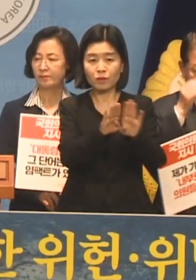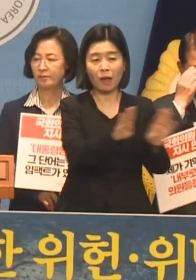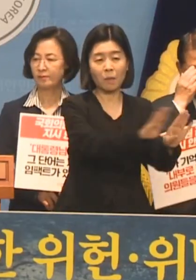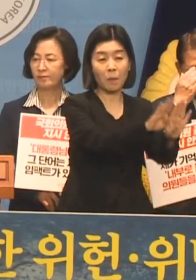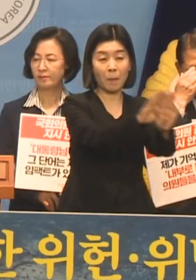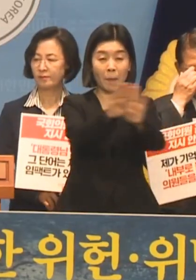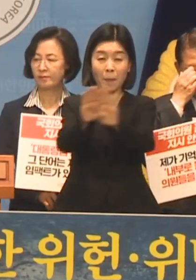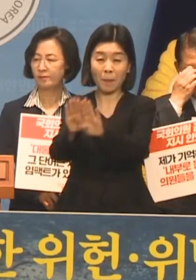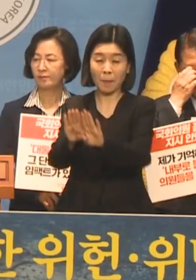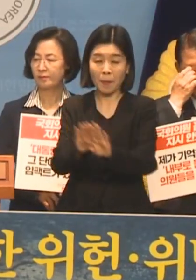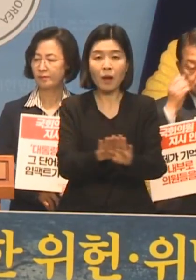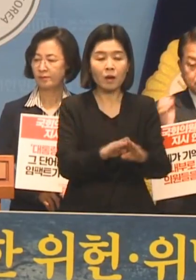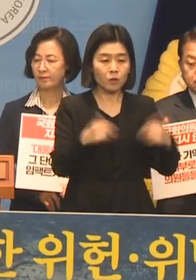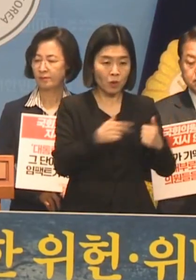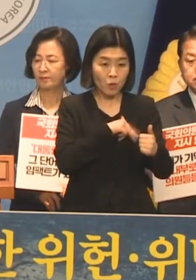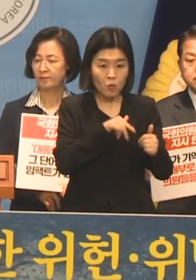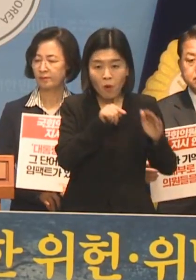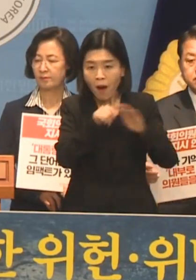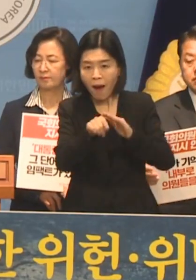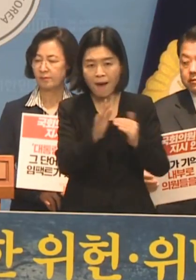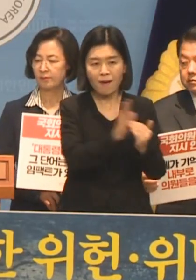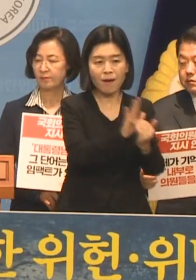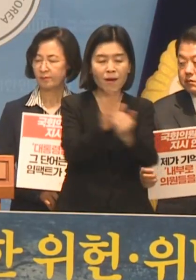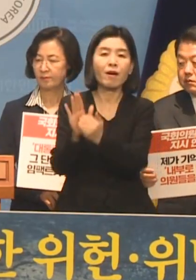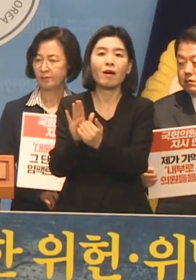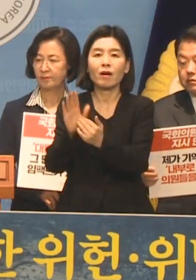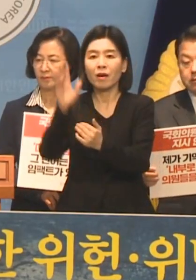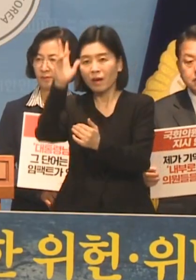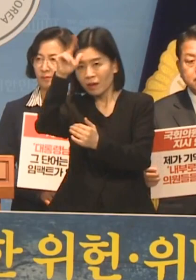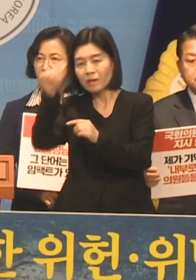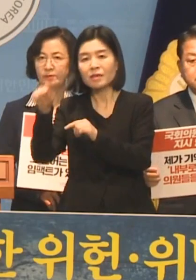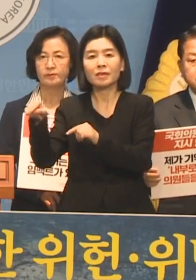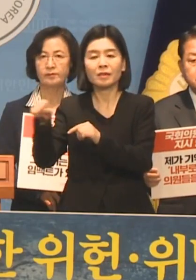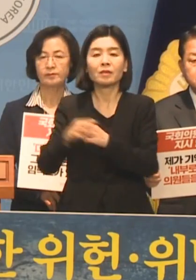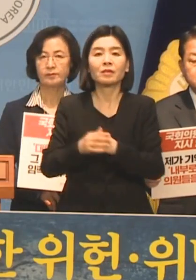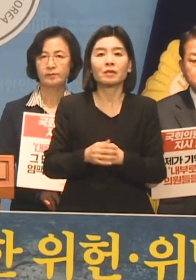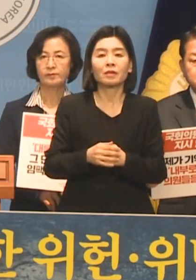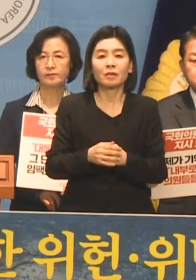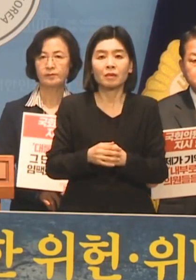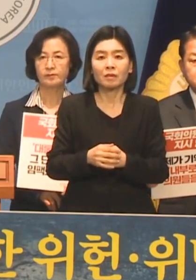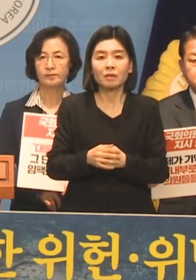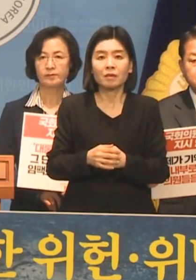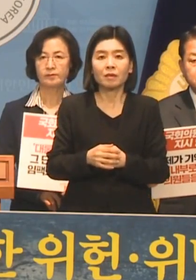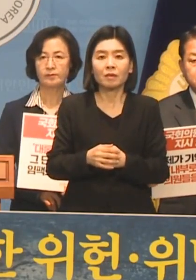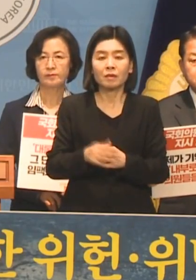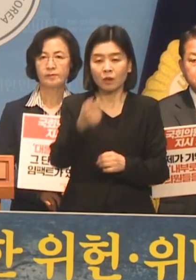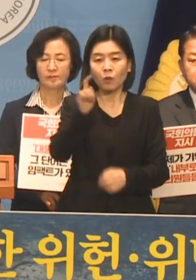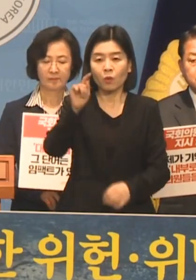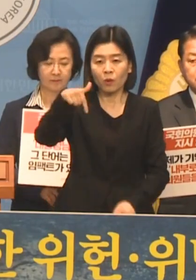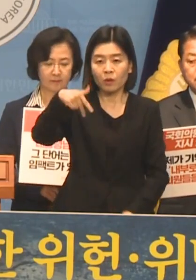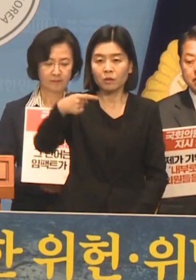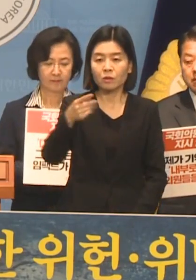봉쇄하여 국회의원 출입을 저지했습니다. 아울러 각종군 전